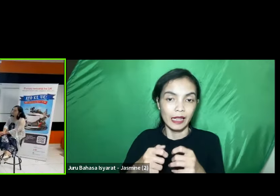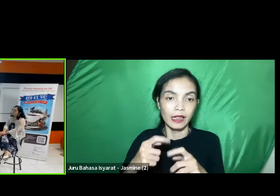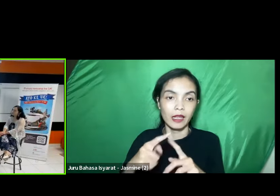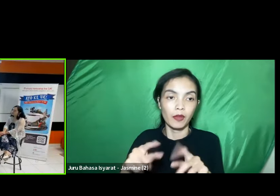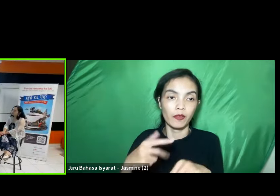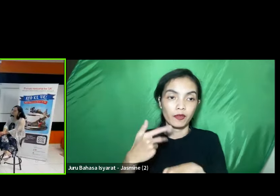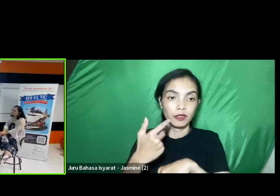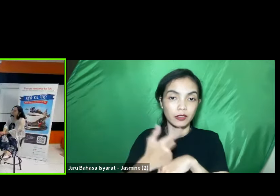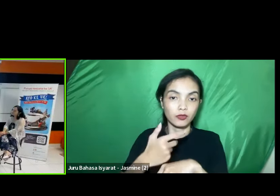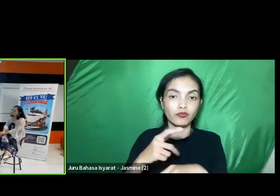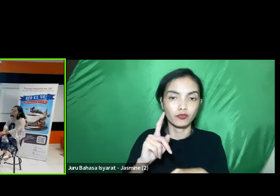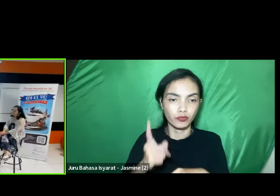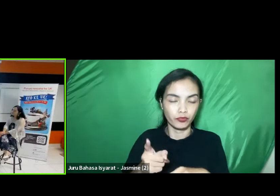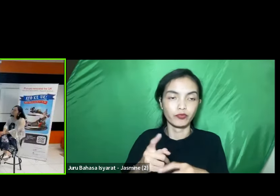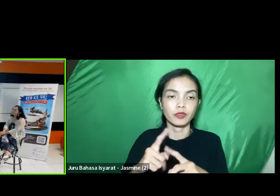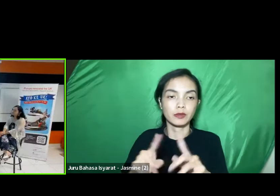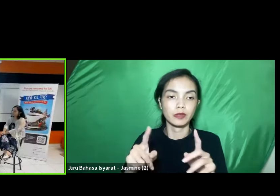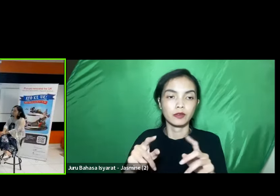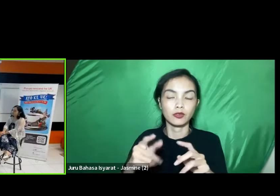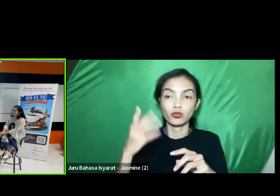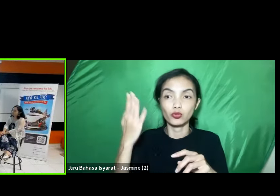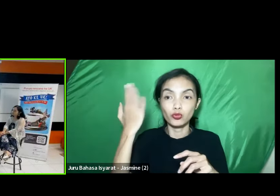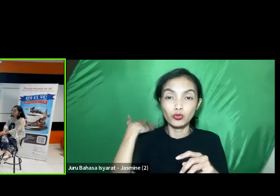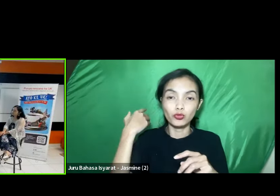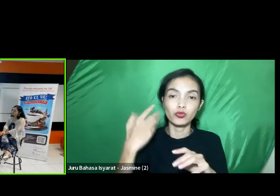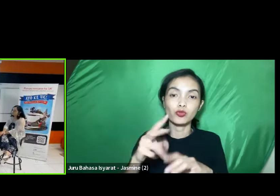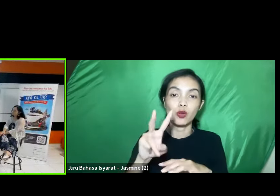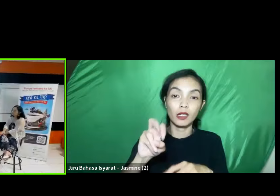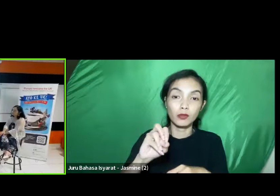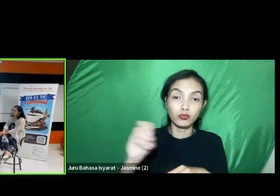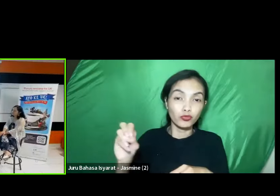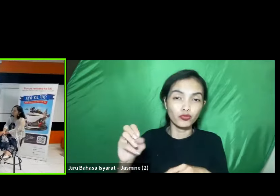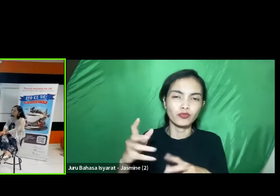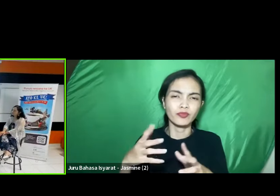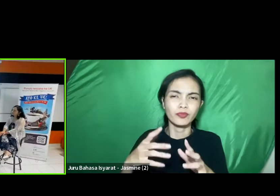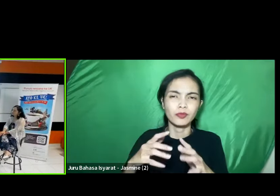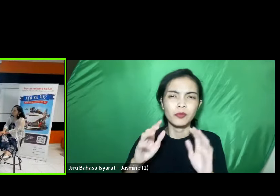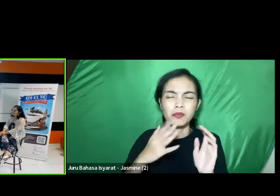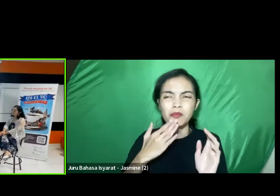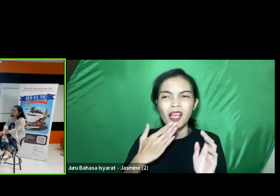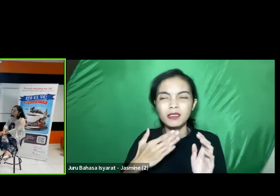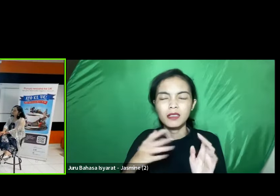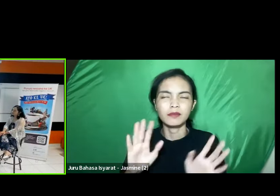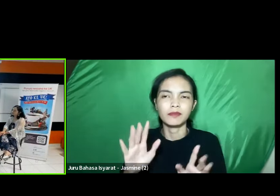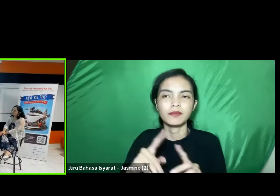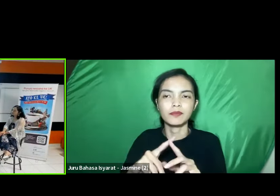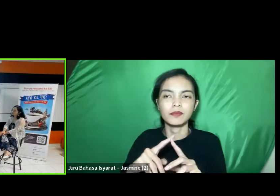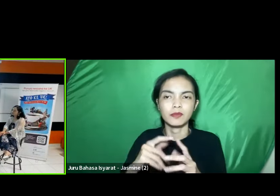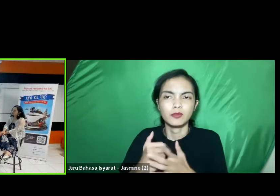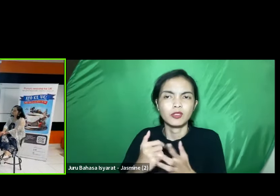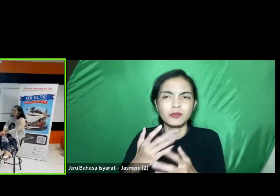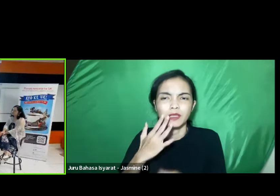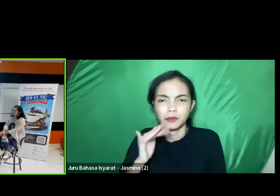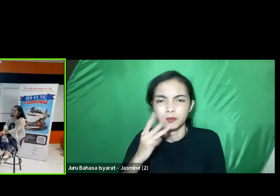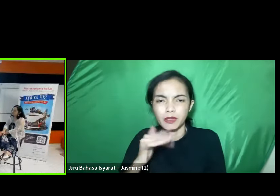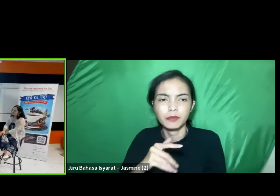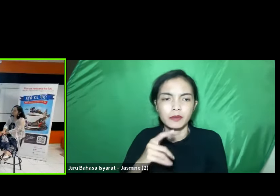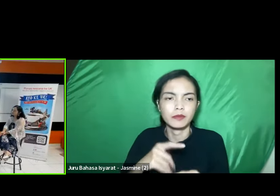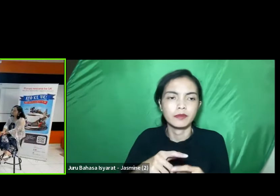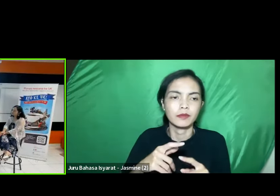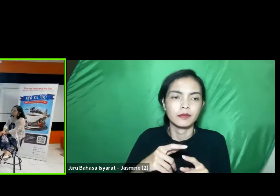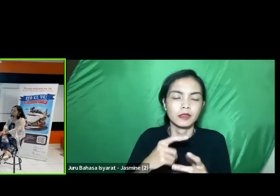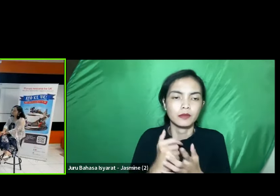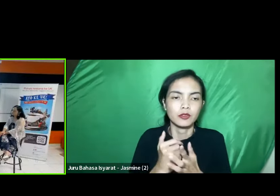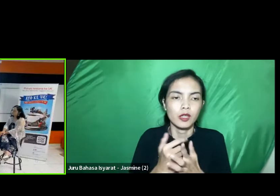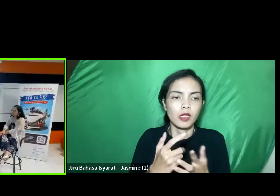udah ada tapi belum seen sekarang g e hampir sama sih sebenarnya standar aja kayak make sure you are in